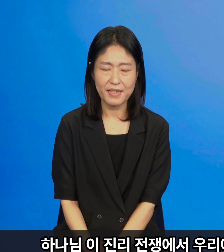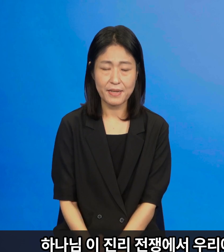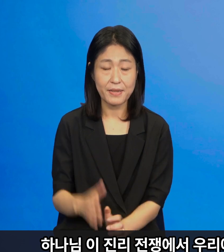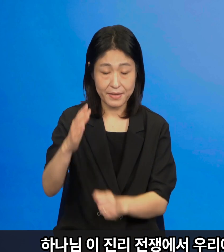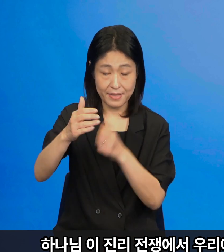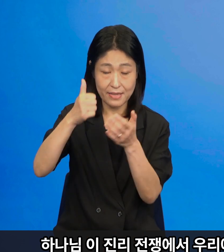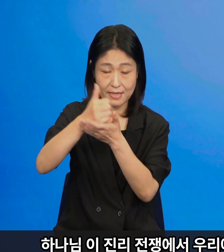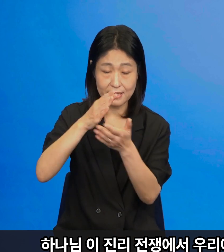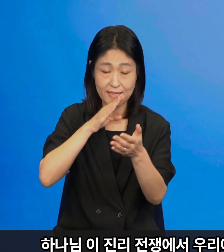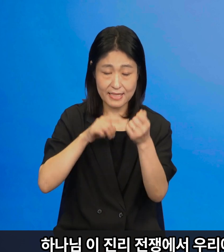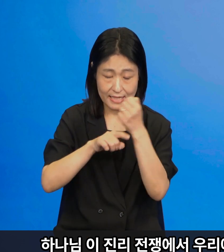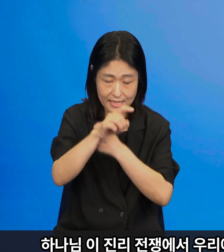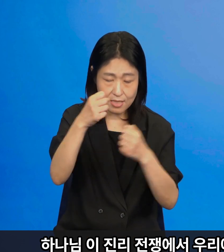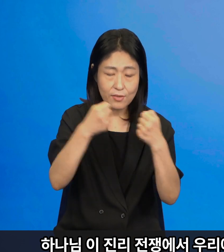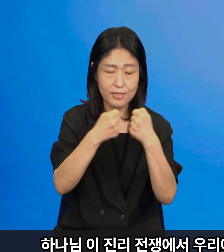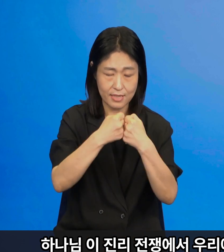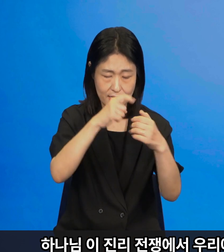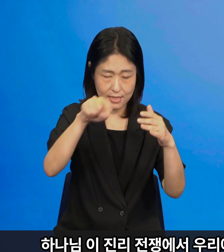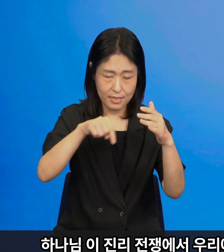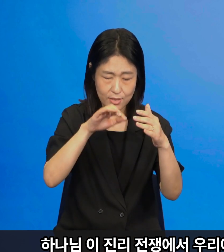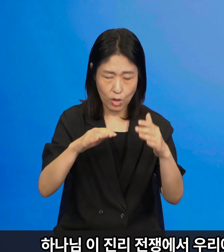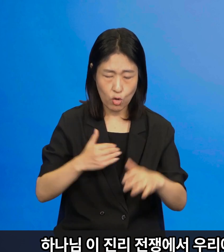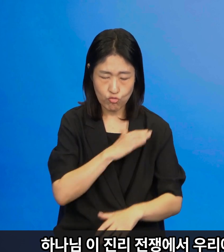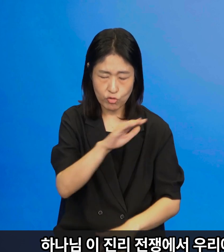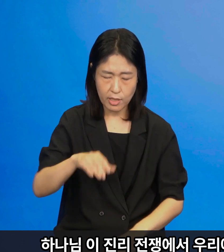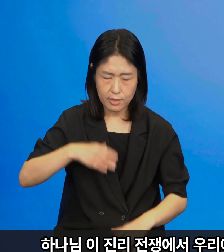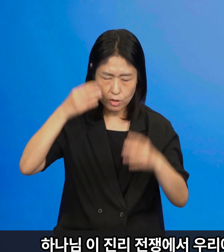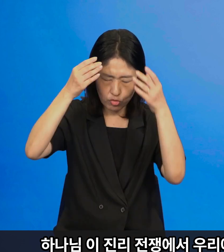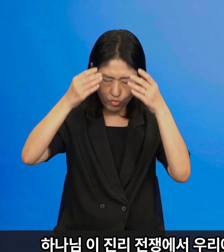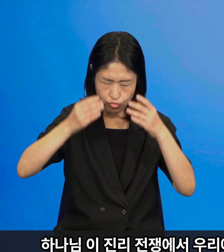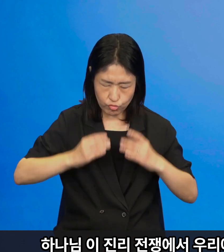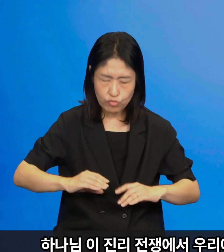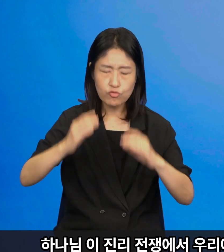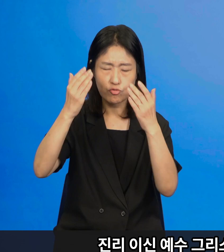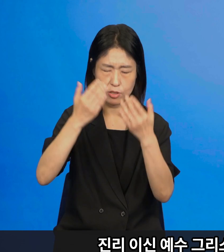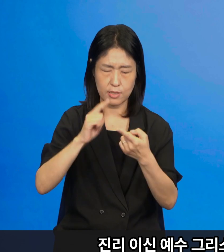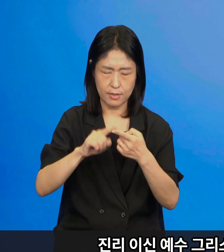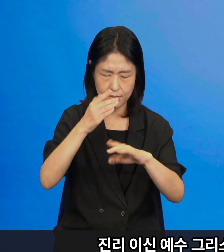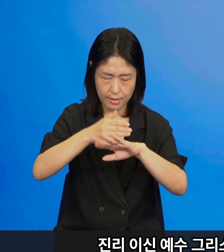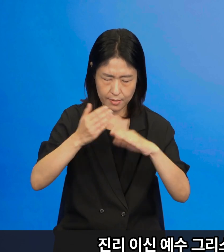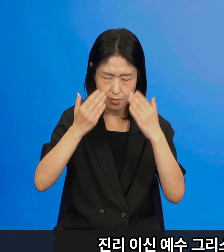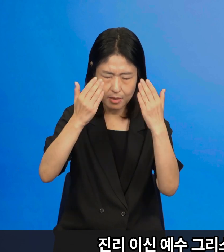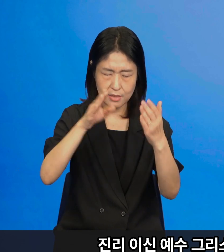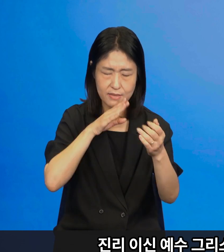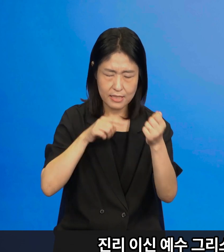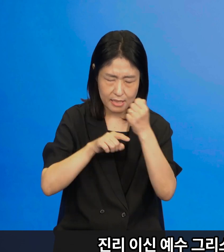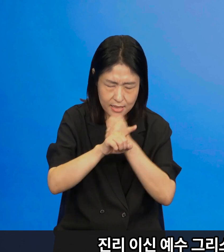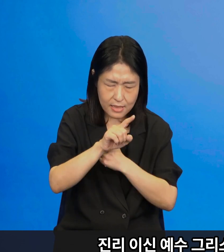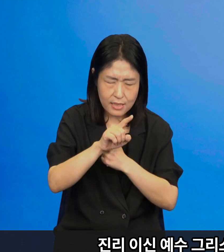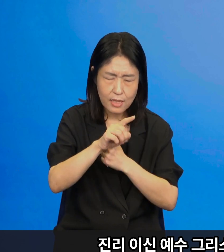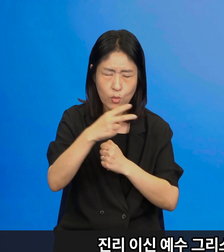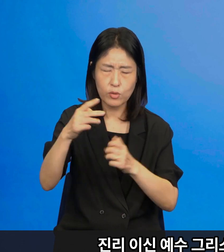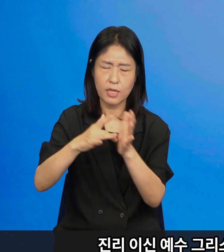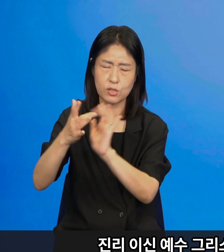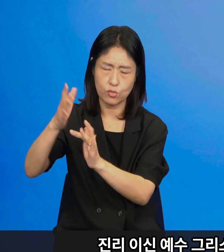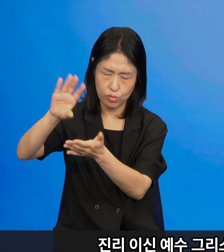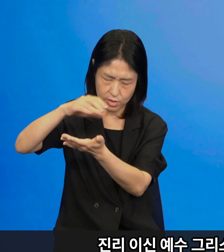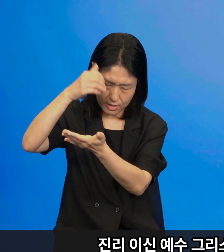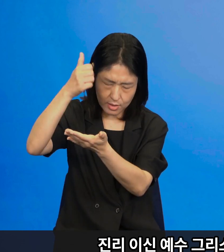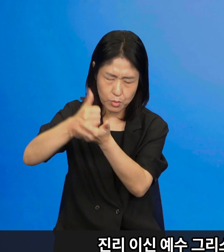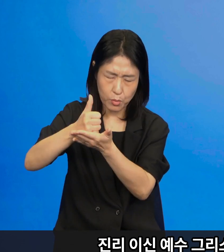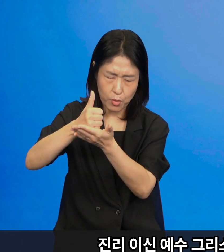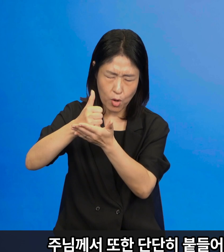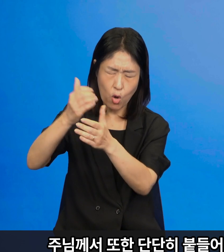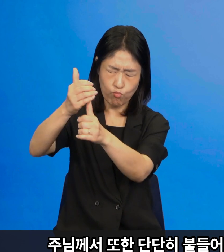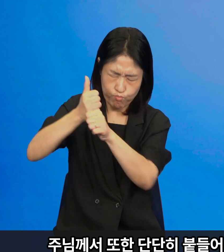하나님이 진리 전쟁에서 우리에게 전신갑주를 주셔서 감사합니다. 진리이신 예수 그리스도 우리가 단단히